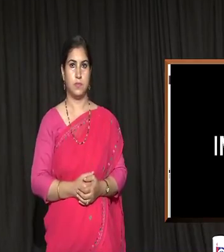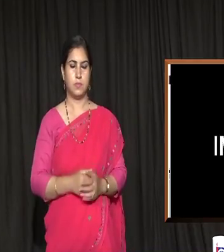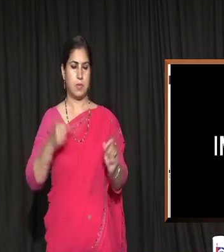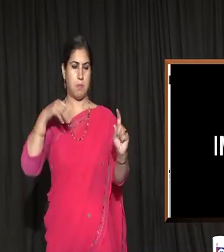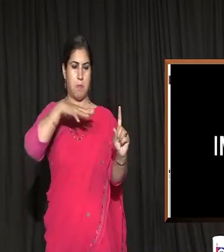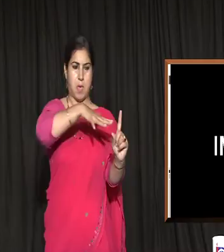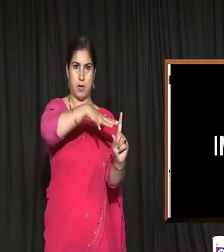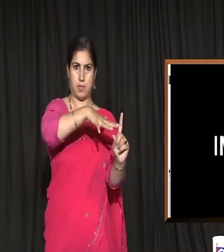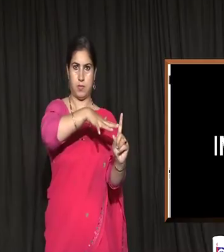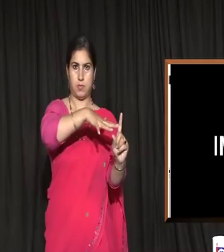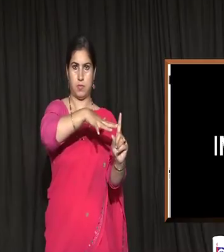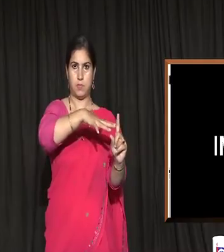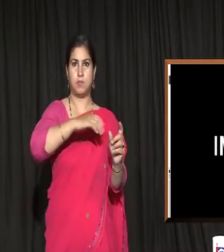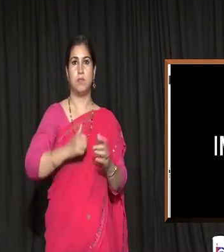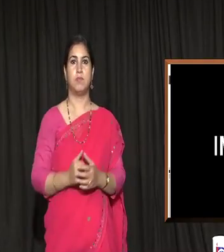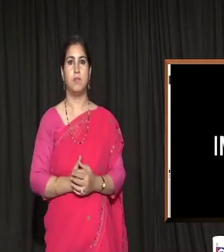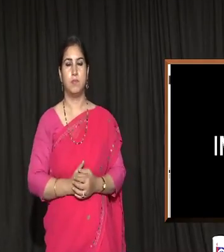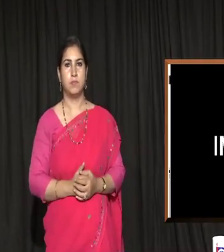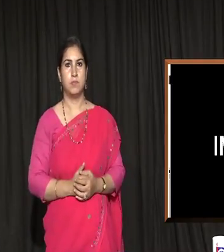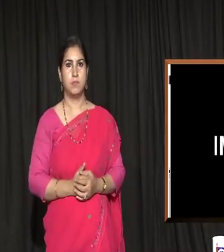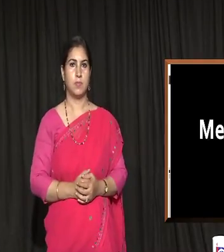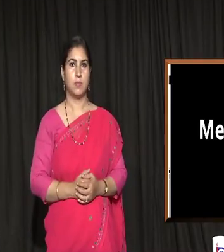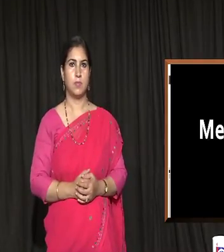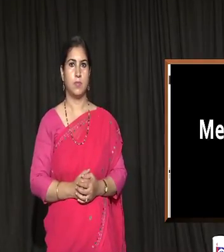इम्पैक्ट प्रभाव. मेडिएवल